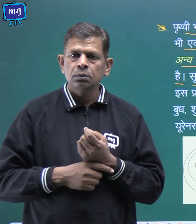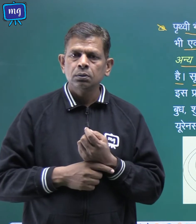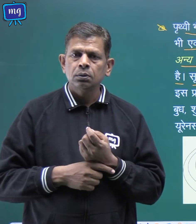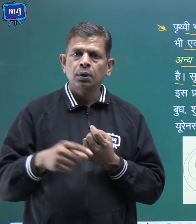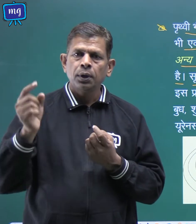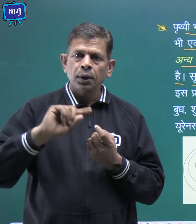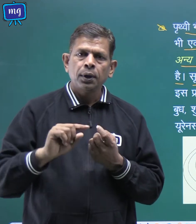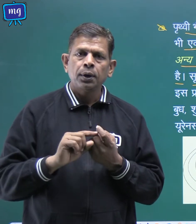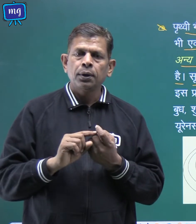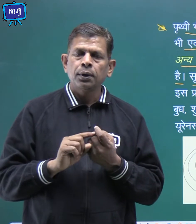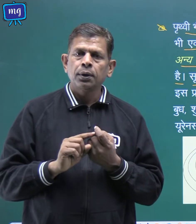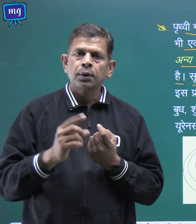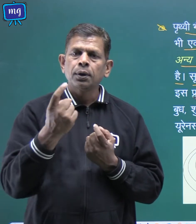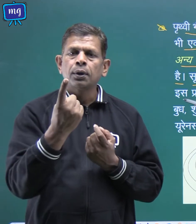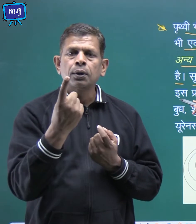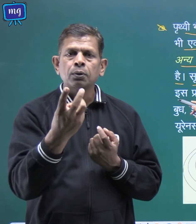इनके क्रम